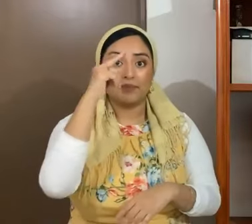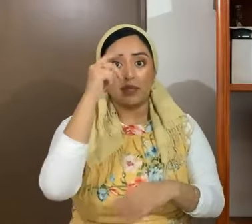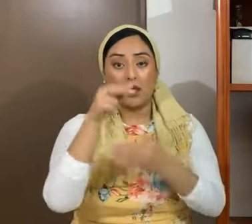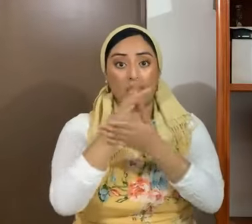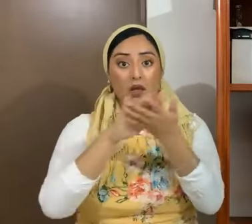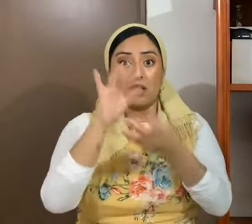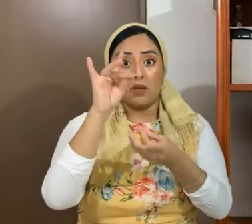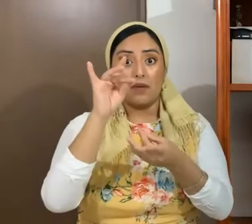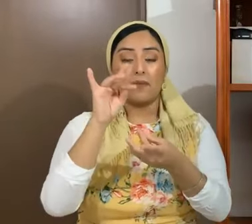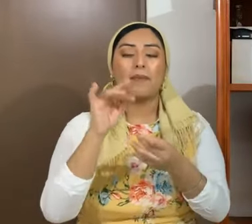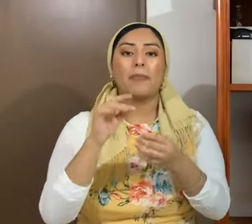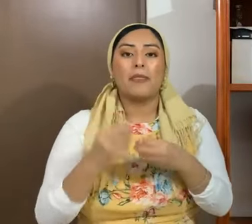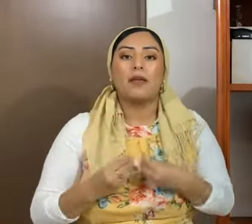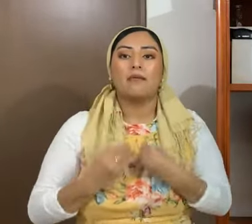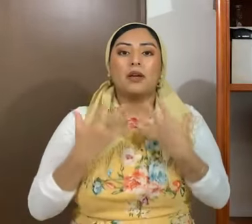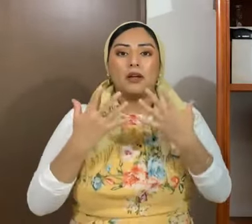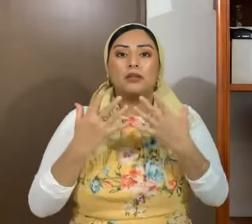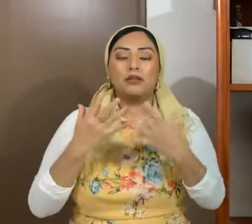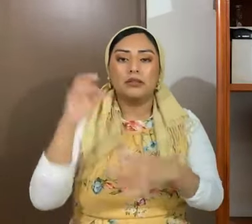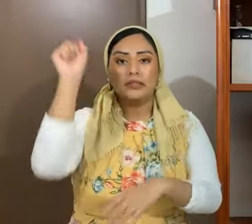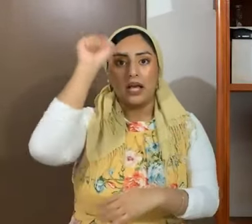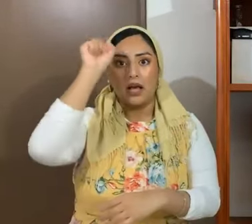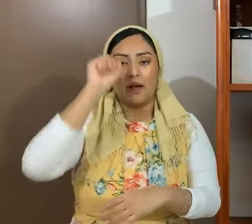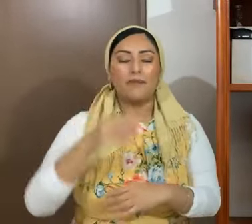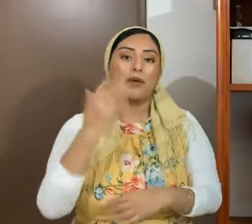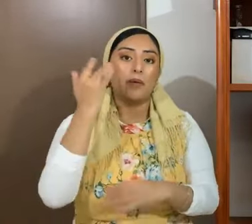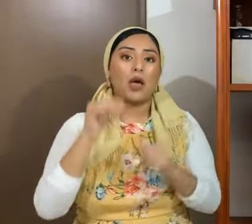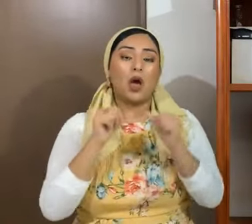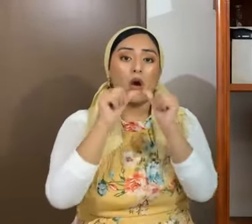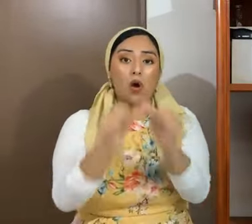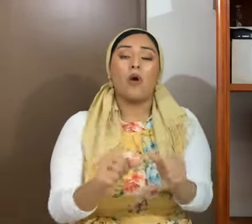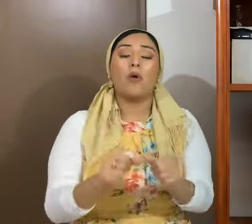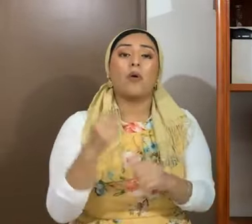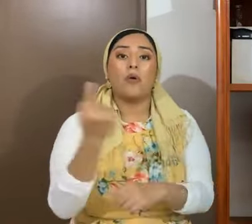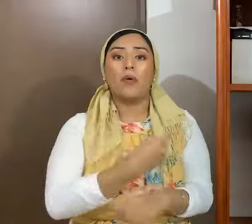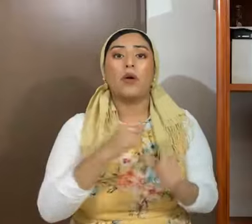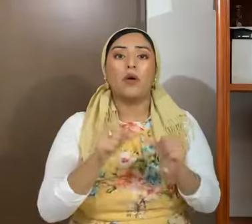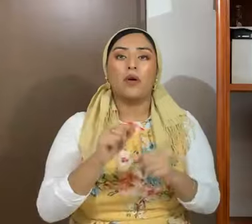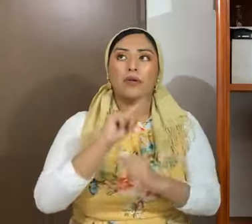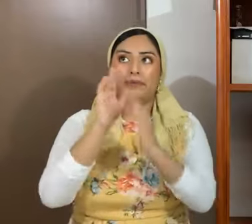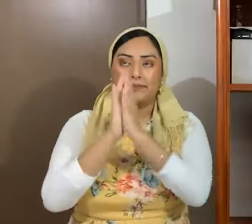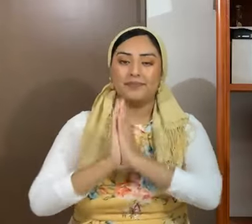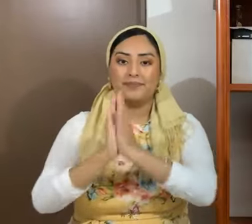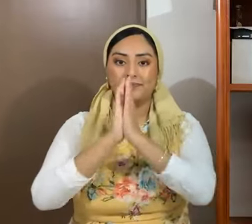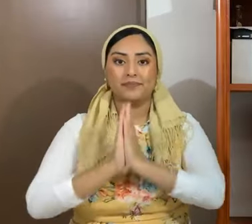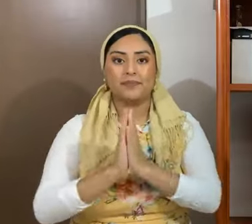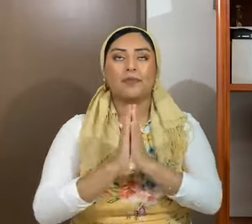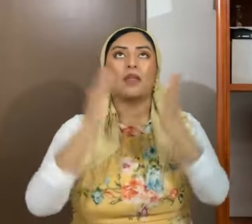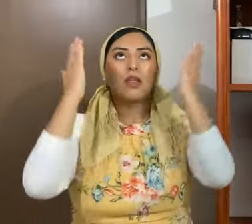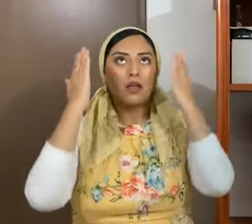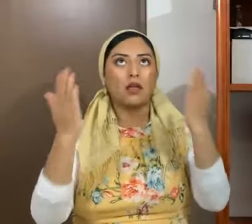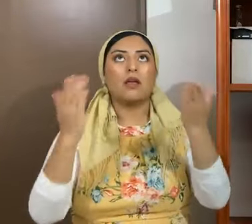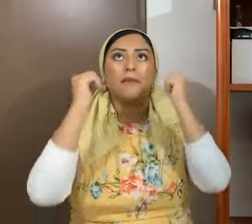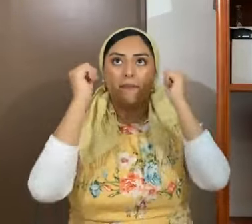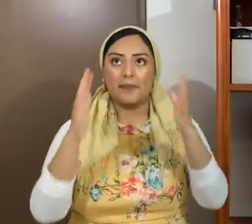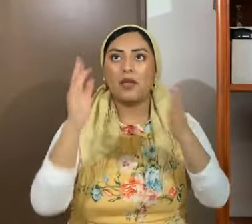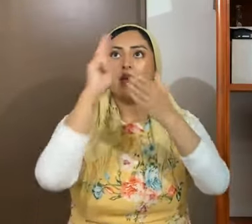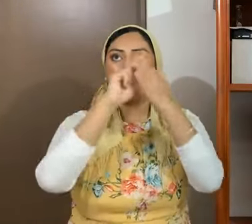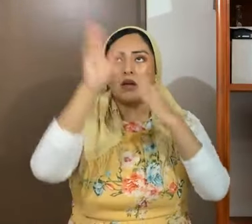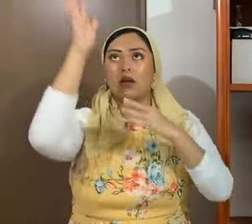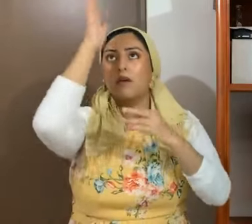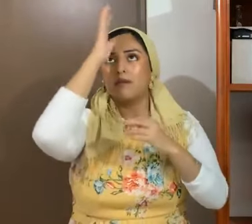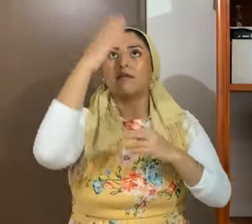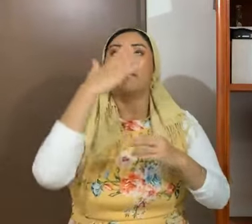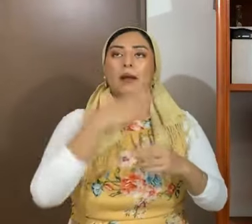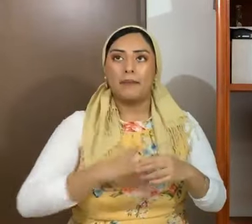le inspiró la idea a Sara. Por eso siempre hemos pedido en las oraciones, Padre, por favor,